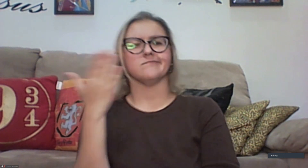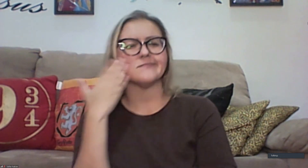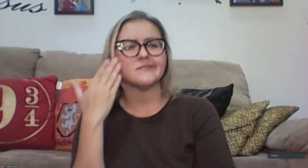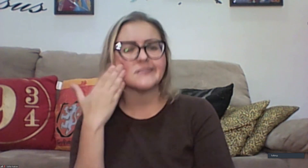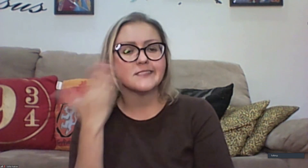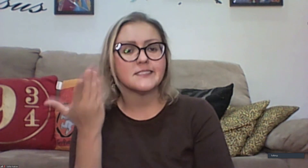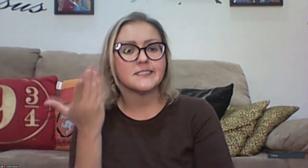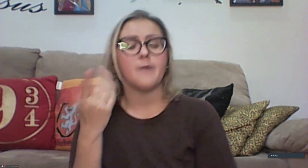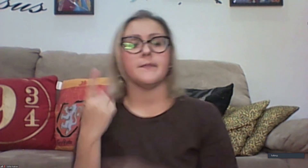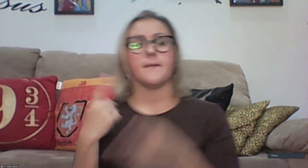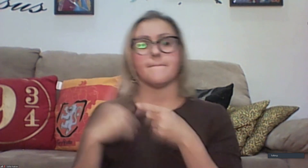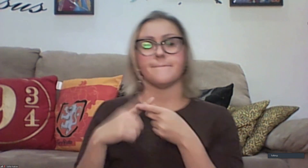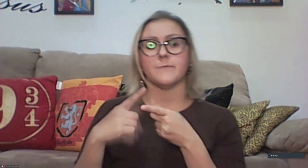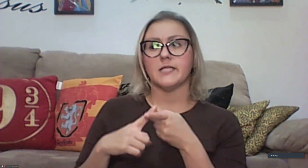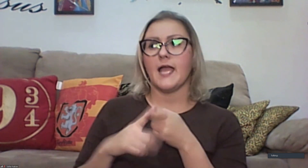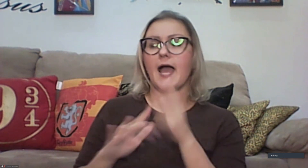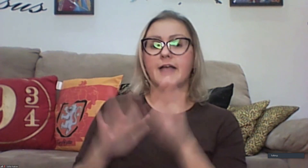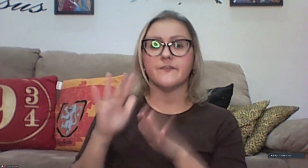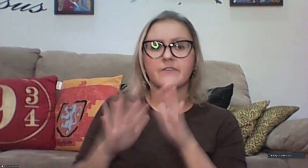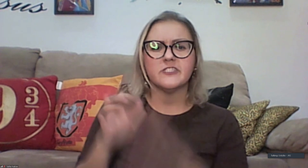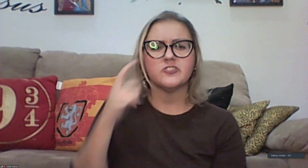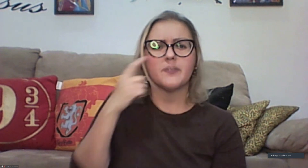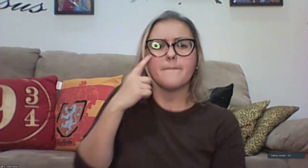com essa experiência de vida. Por quê?